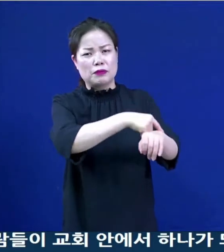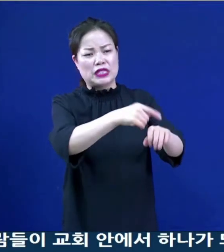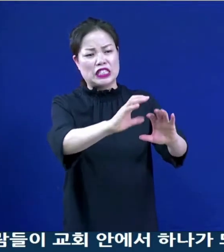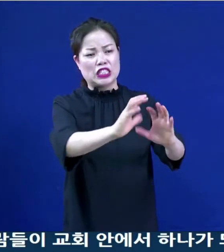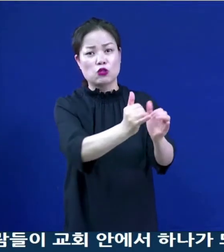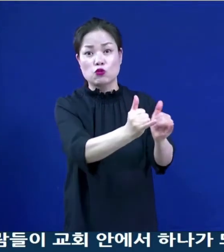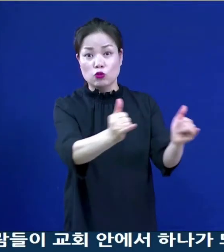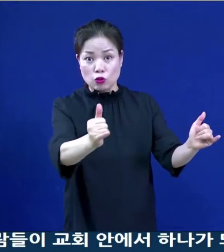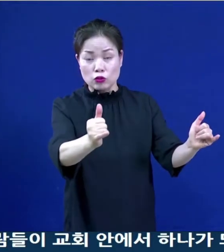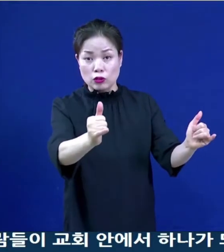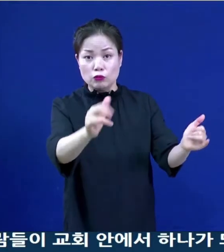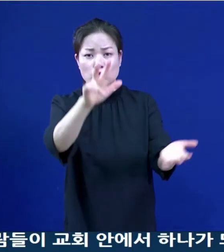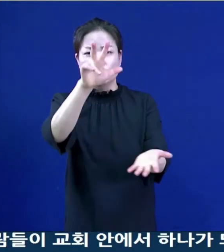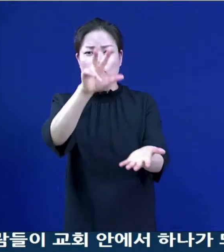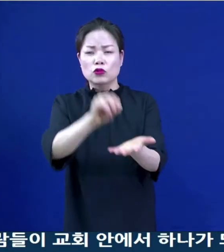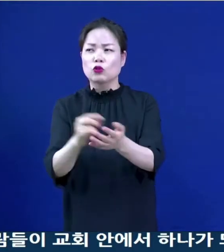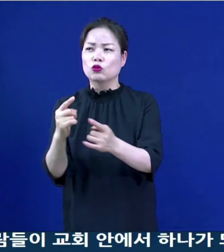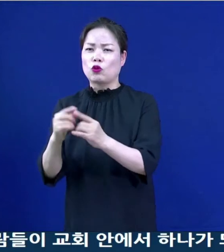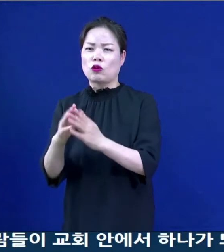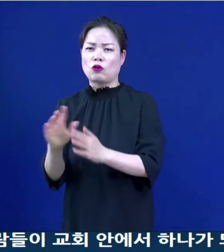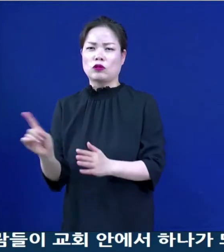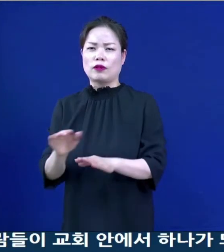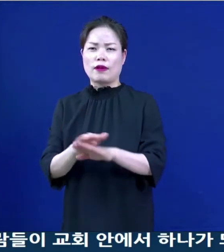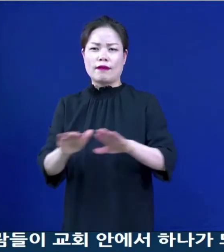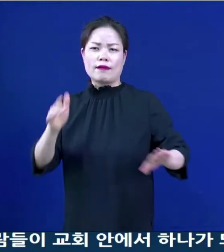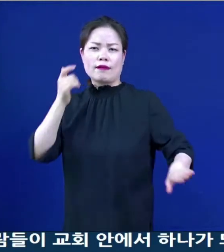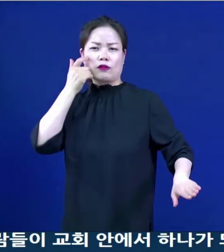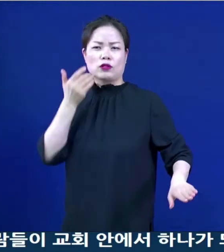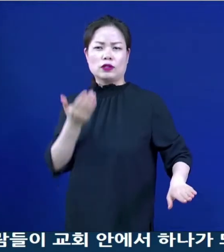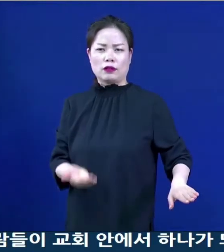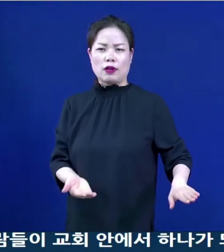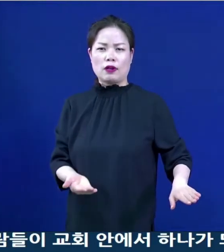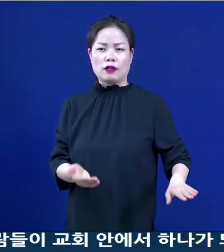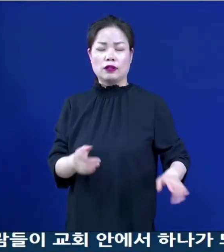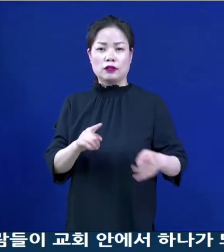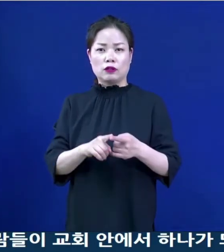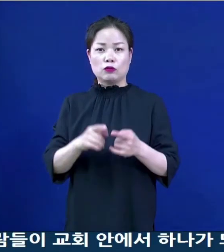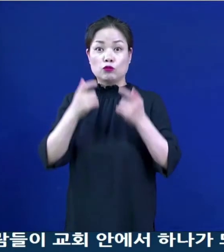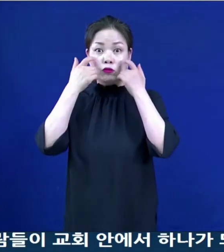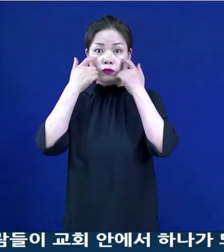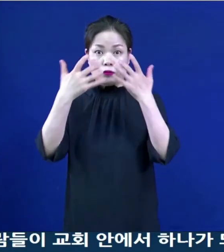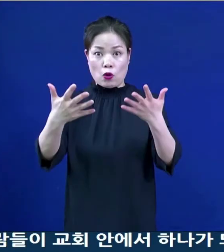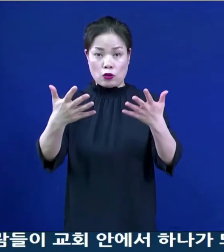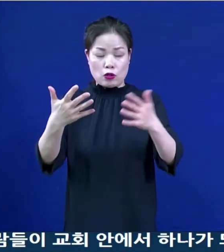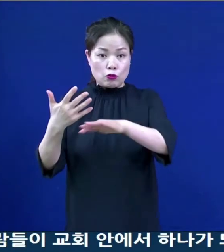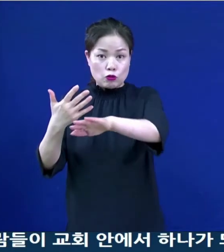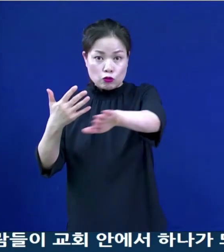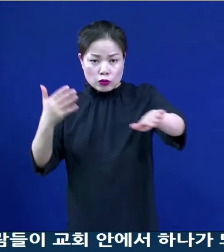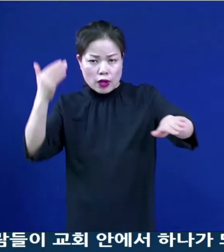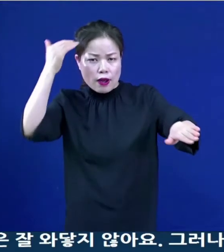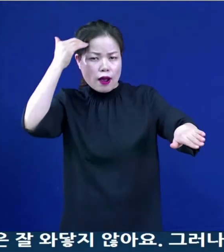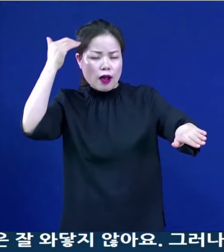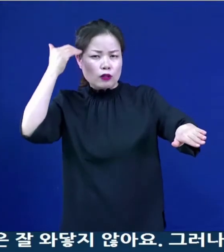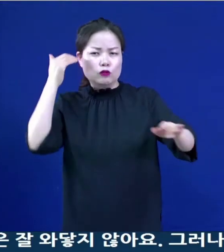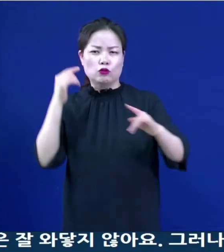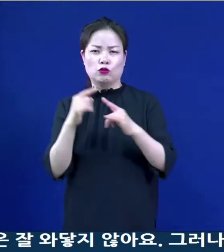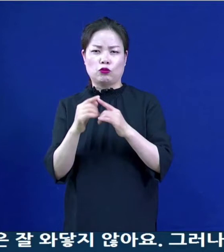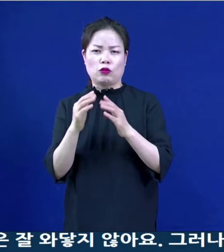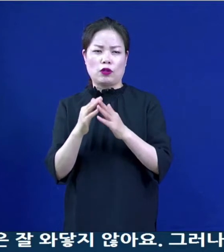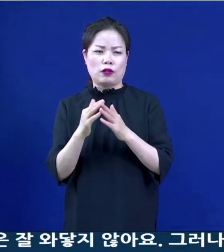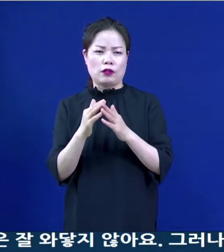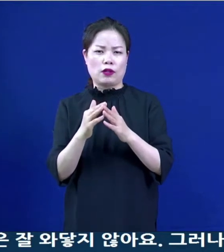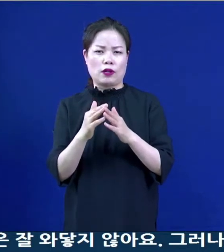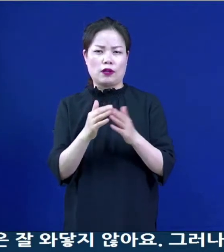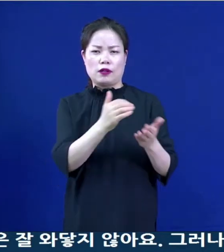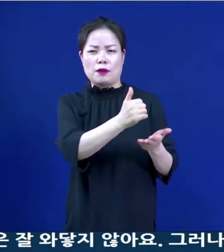이런 민족들과의 문제를 교회가 어떻게 풀어가야 될 건가? 이런 문제가 분명히 우리 한국 교회가 맞이해야